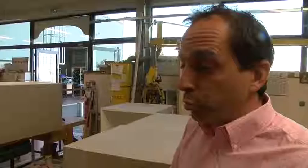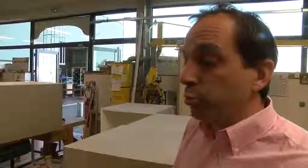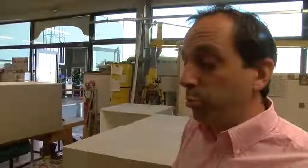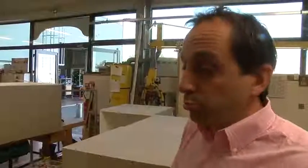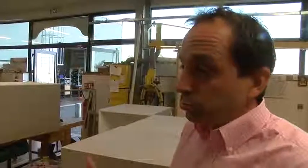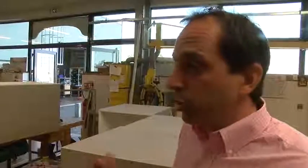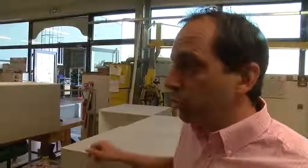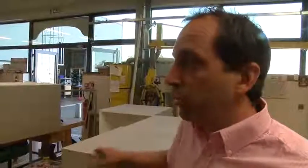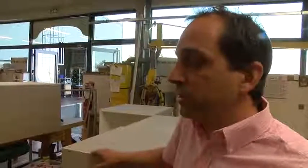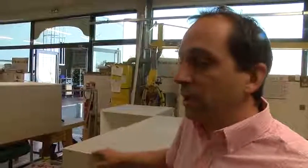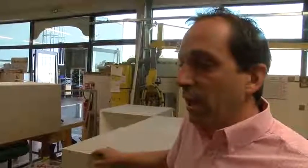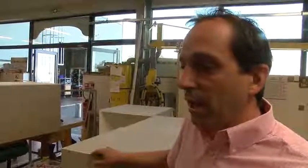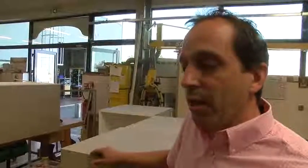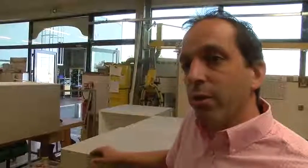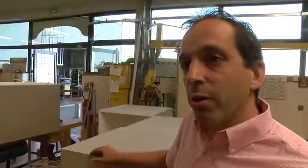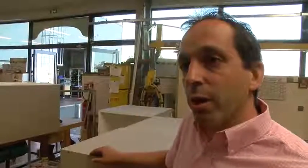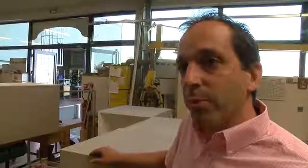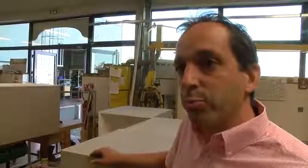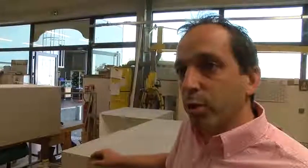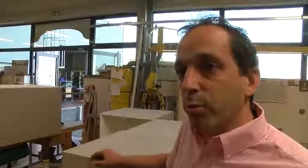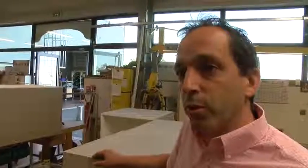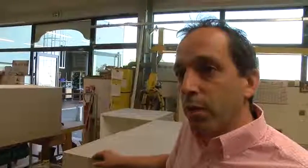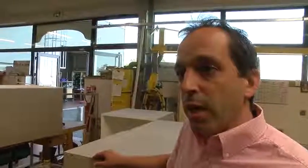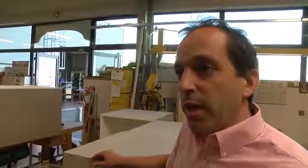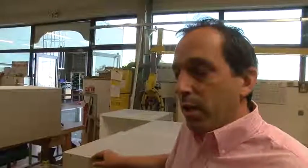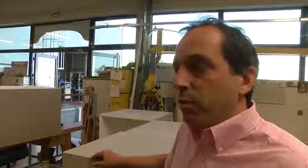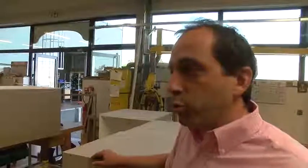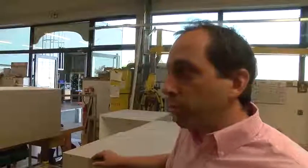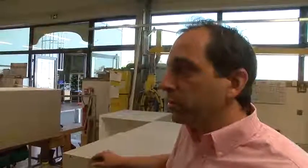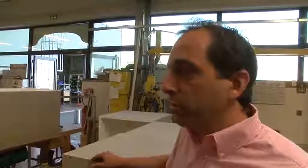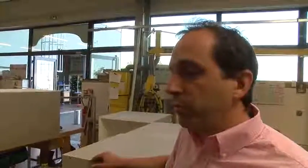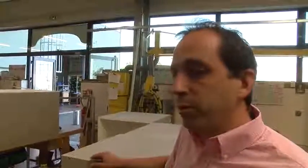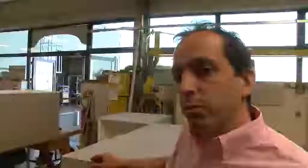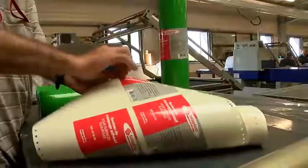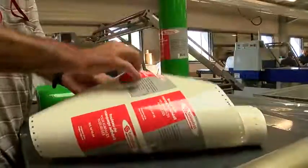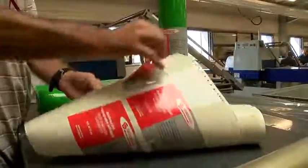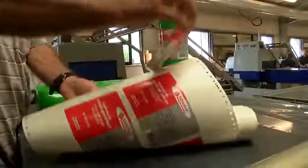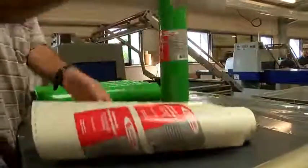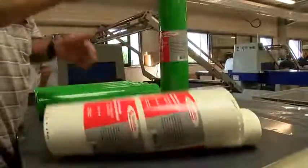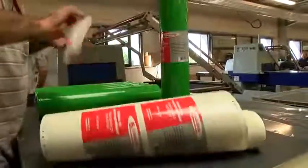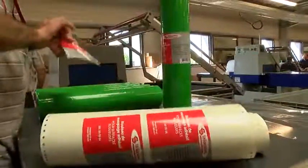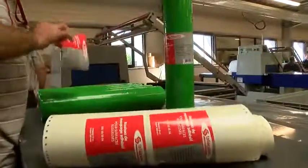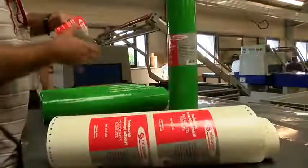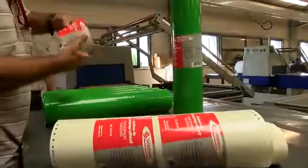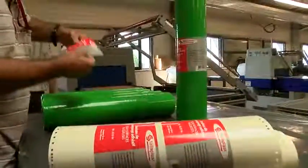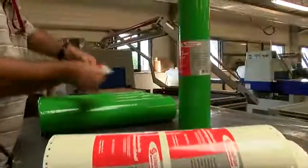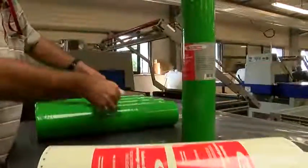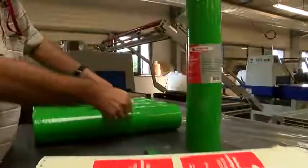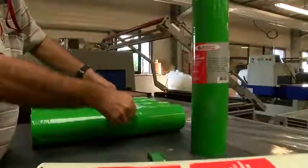nous, moi je pense, a plein de points communs. Et je pense que le fait de travailler ensemble et en partenariat, ça va nous